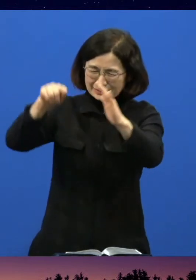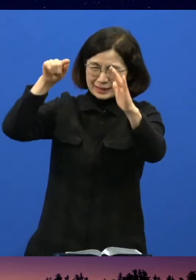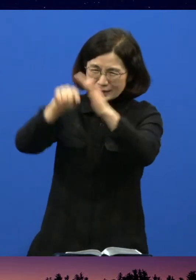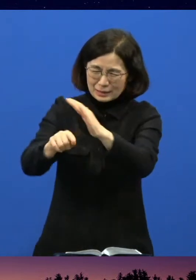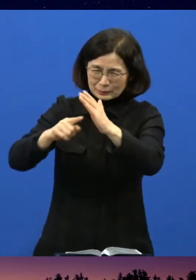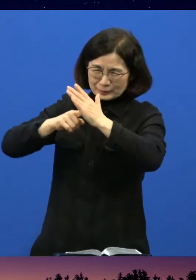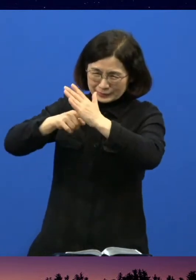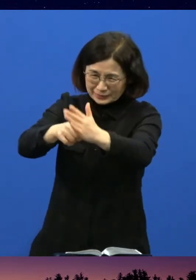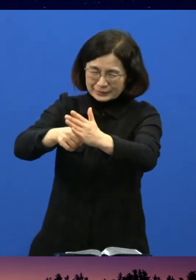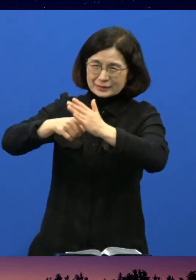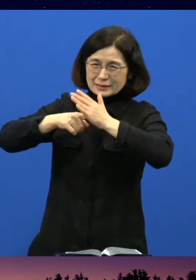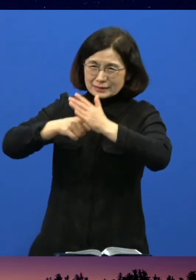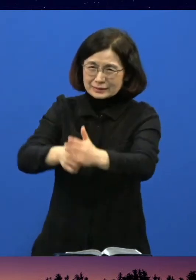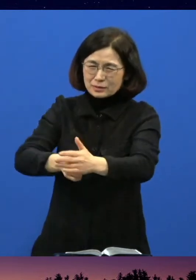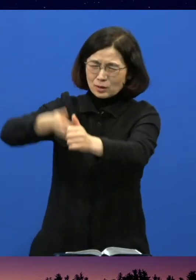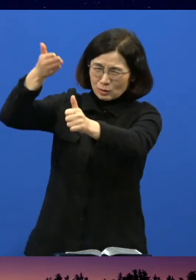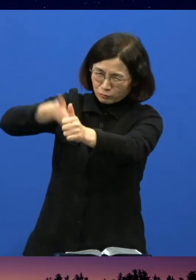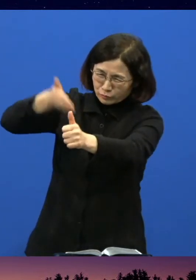끈질기게.